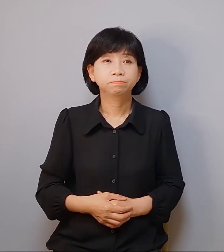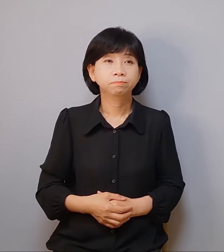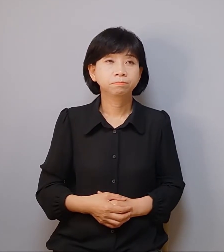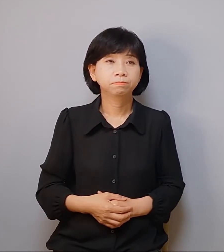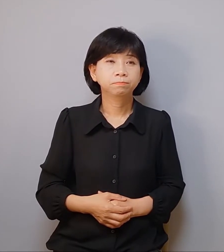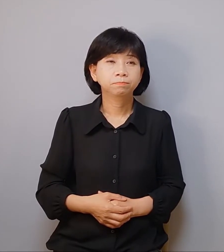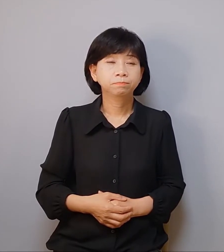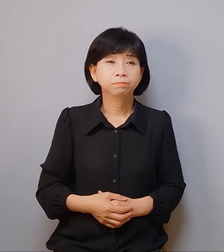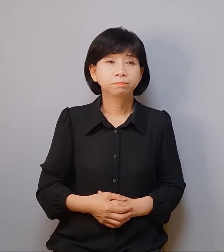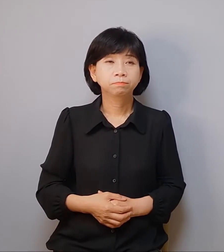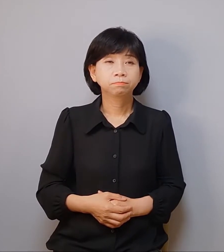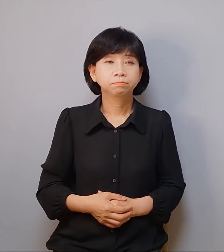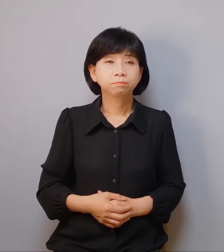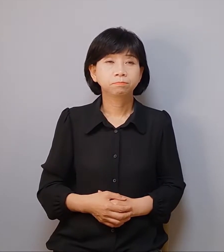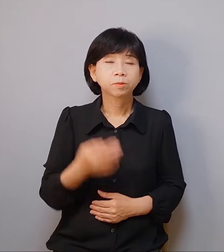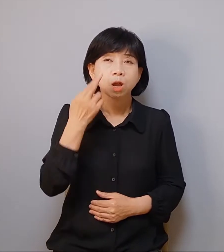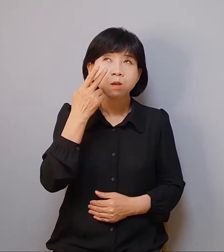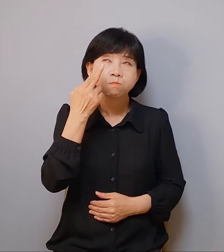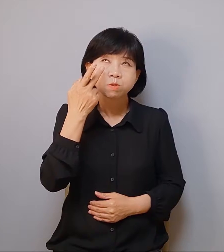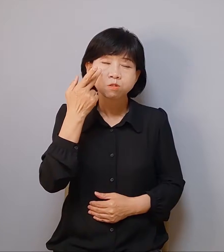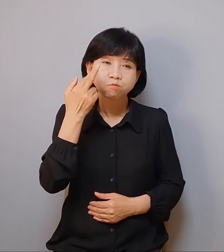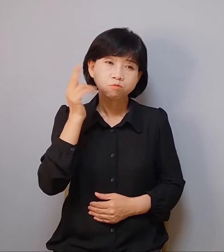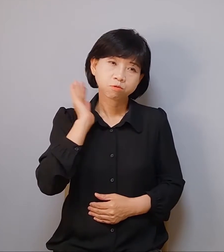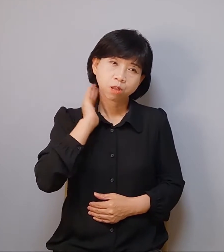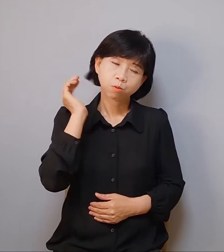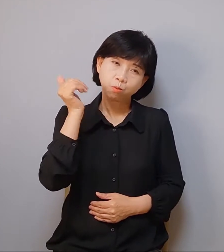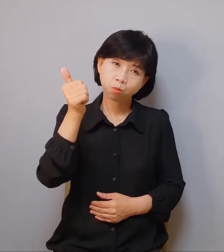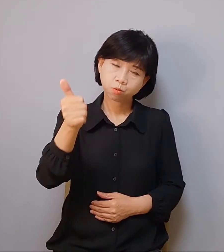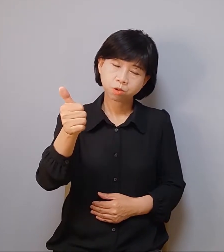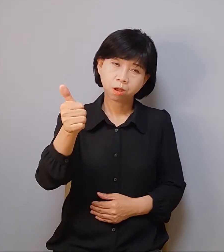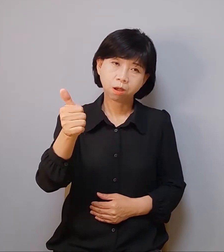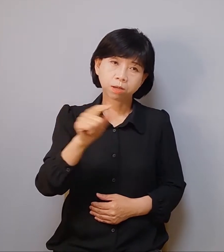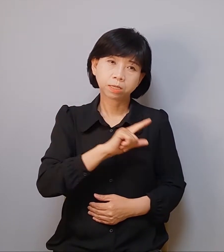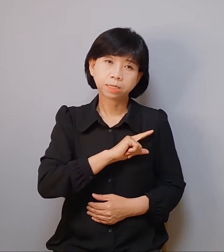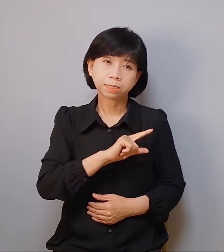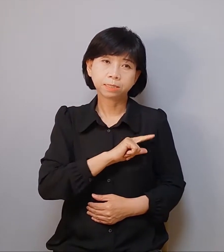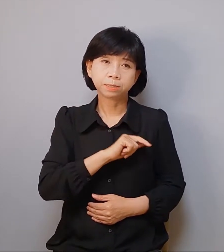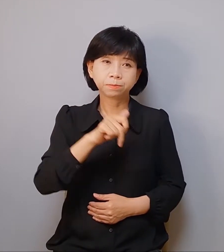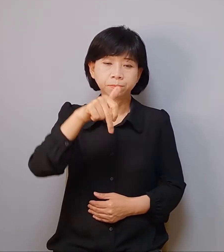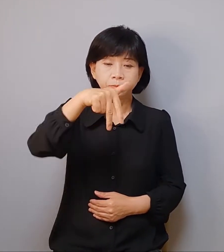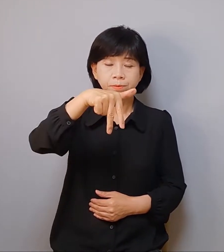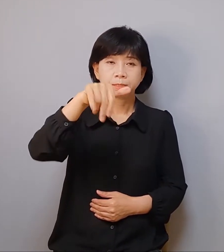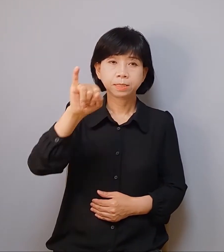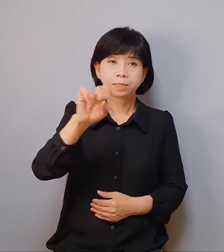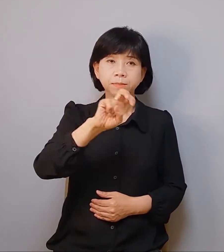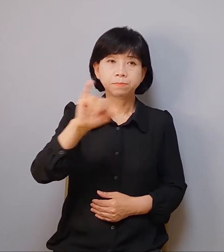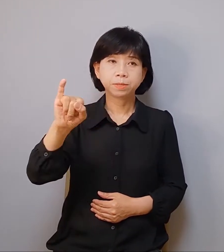제39대 미국 대통령 2002년 노벨 평화상 수상자 지미 카터.